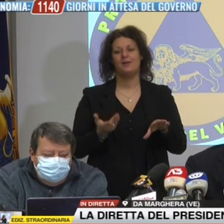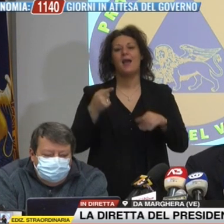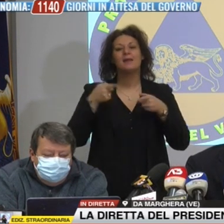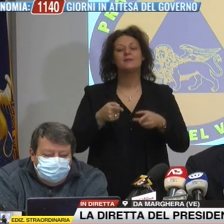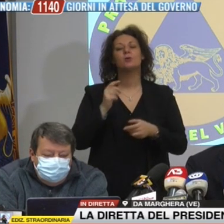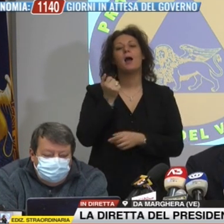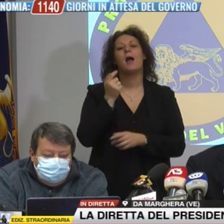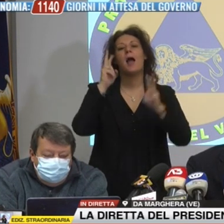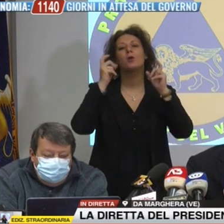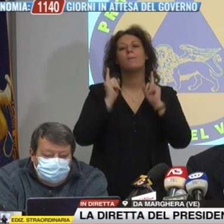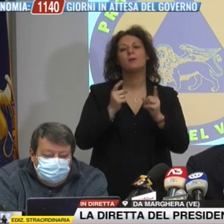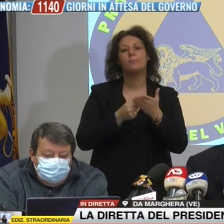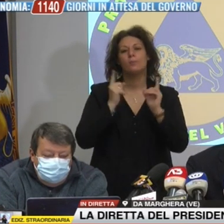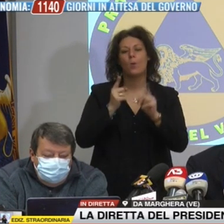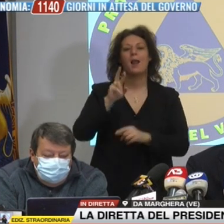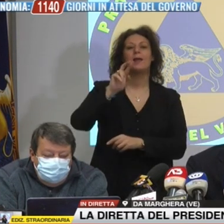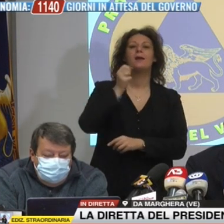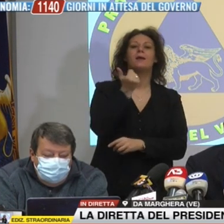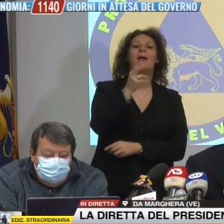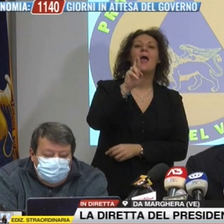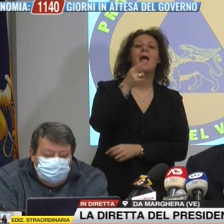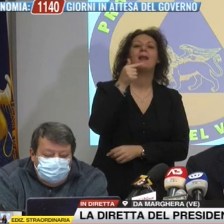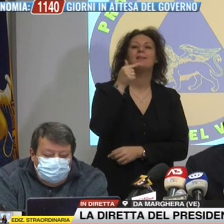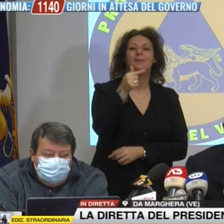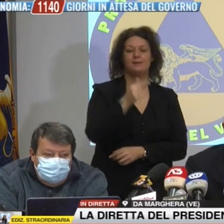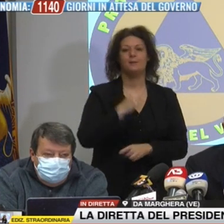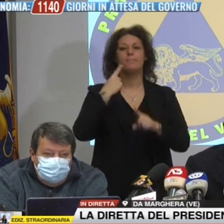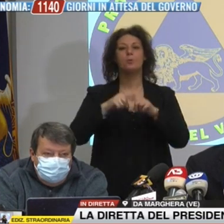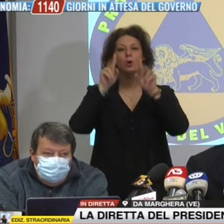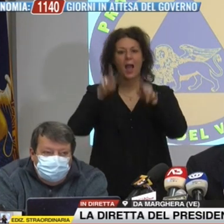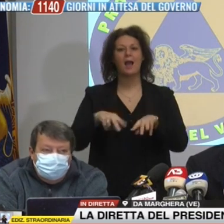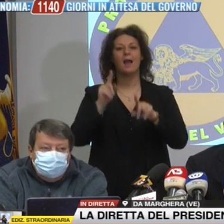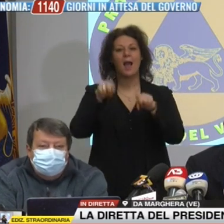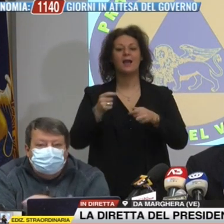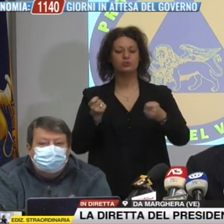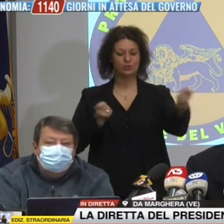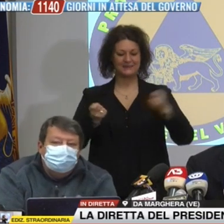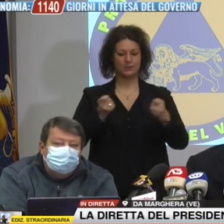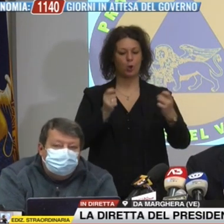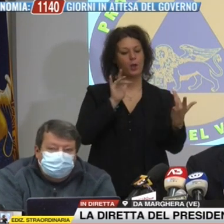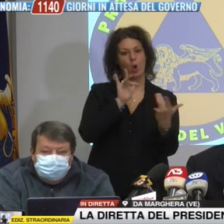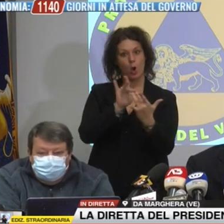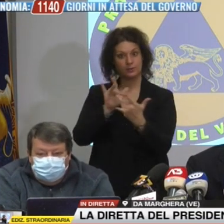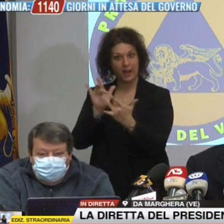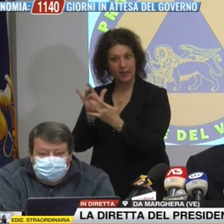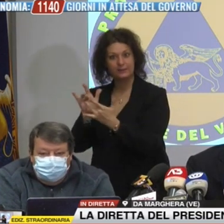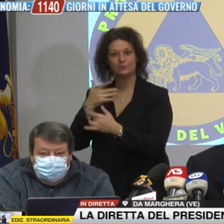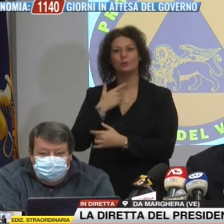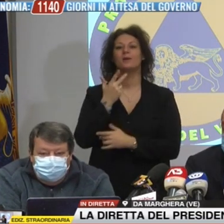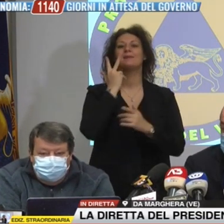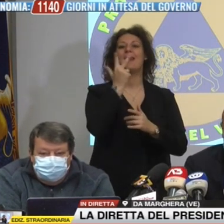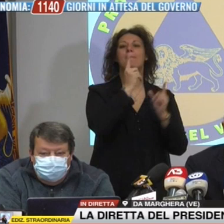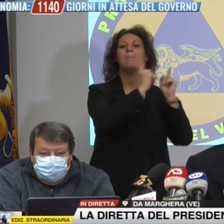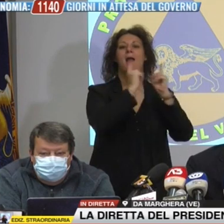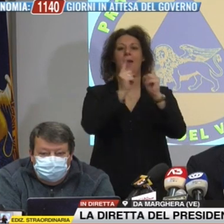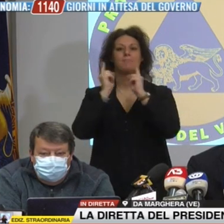i veri temi sono la pressione e la gestione del contact tracing, che è importante per tra i parametri, e altri